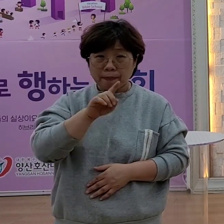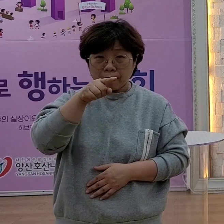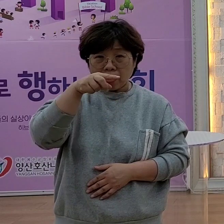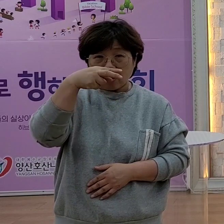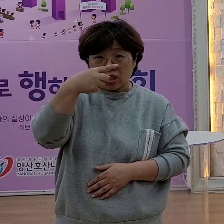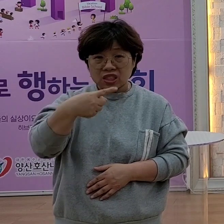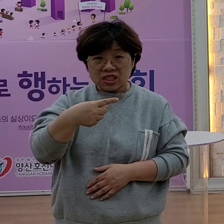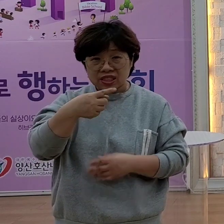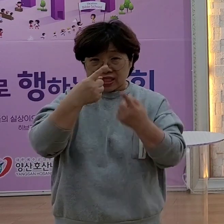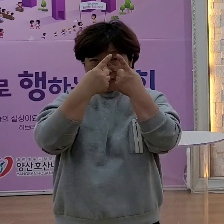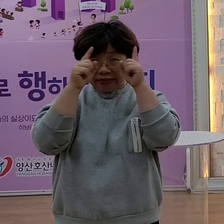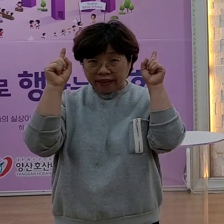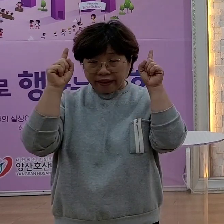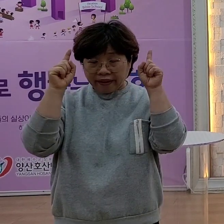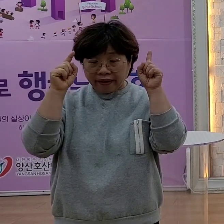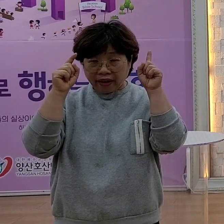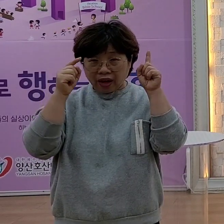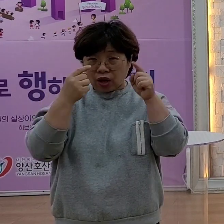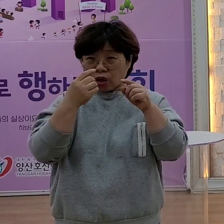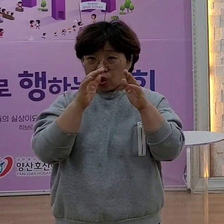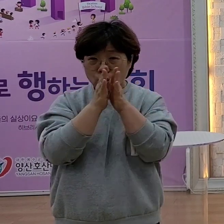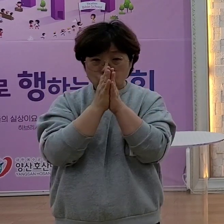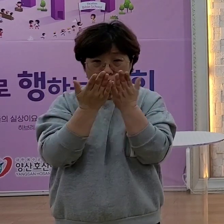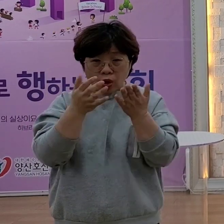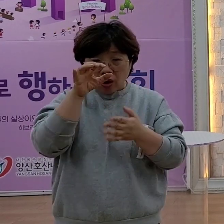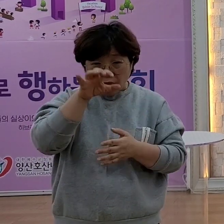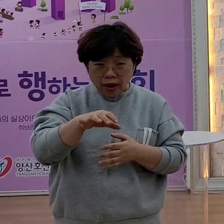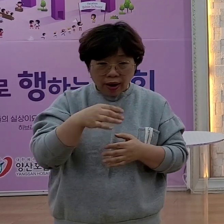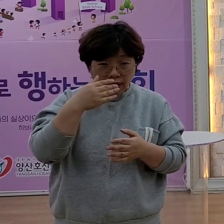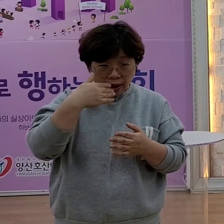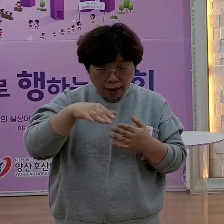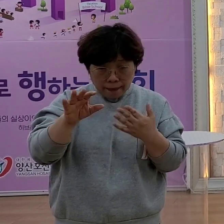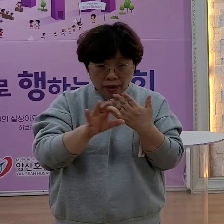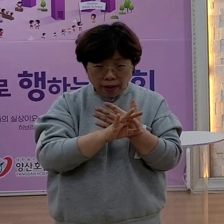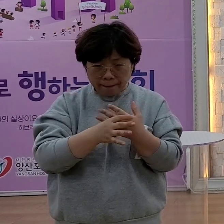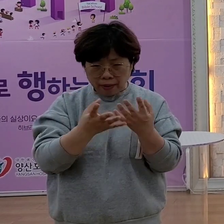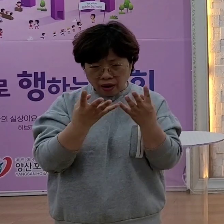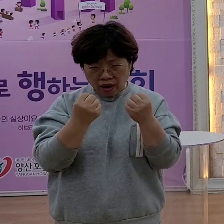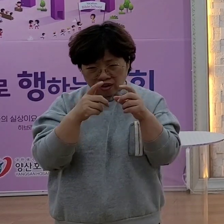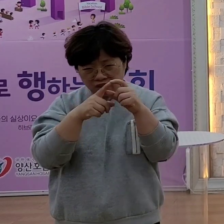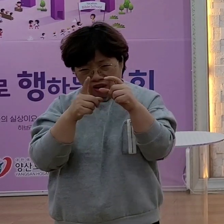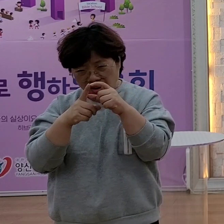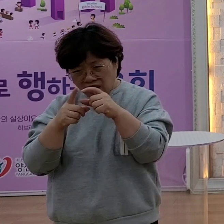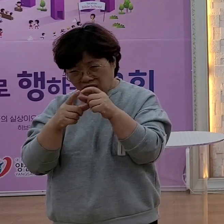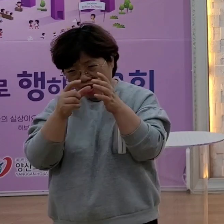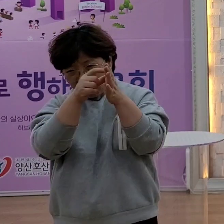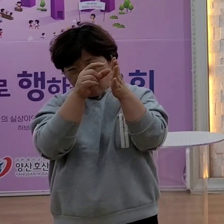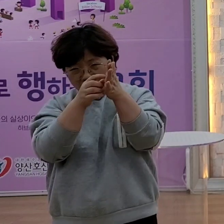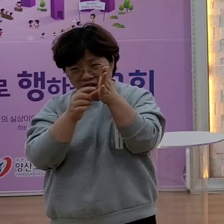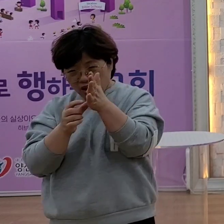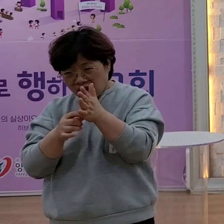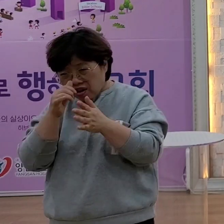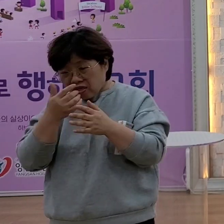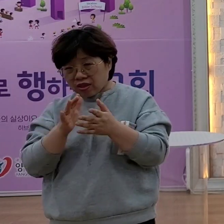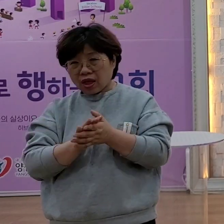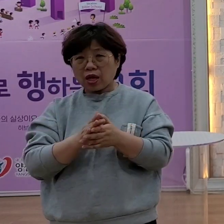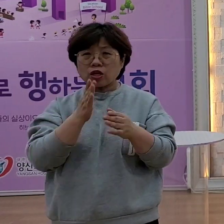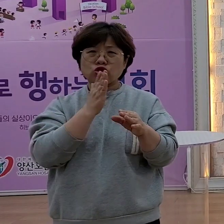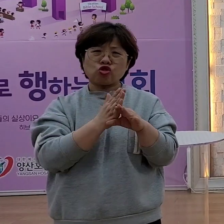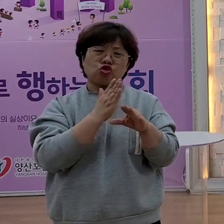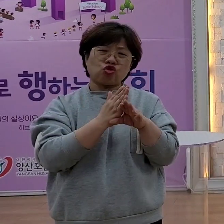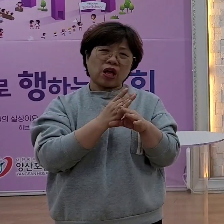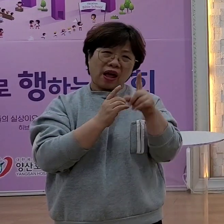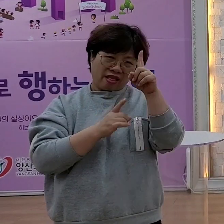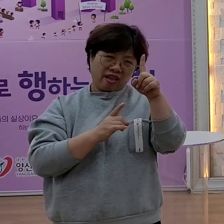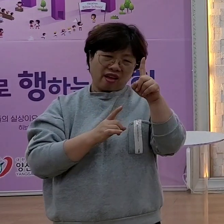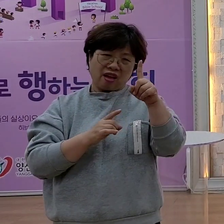그 대학의 도서관에 가면 많은 글들이 붙어 있습니다. 그 중에 하나가 뭐냐면 제가